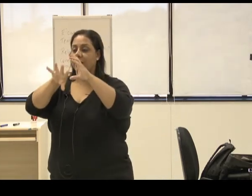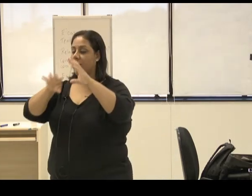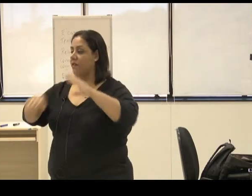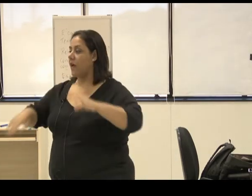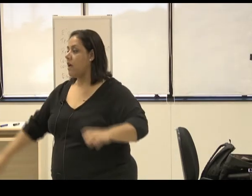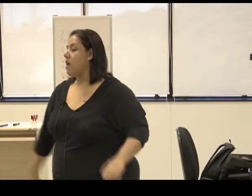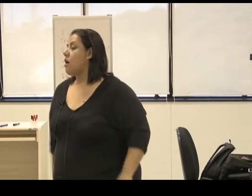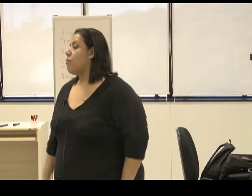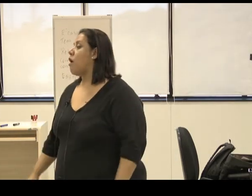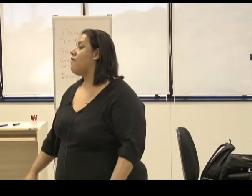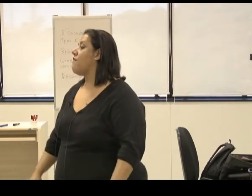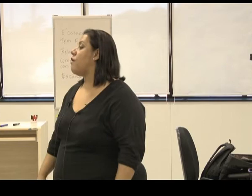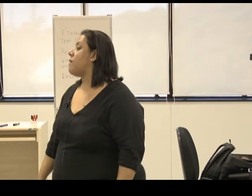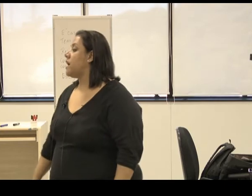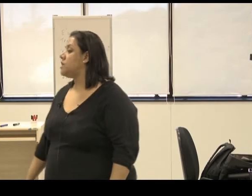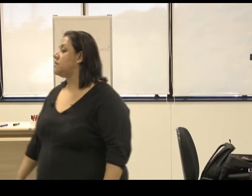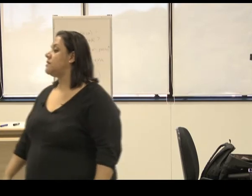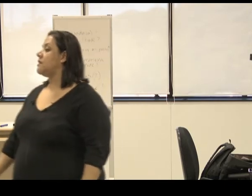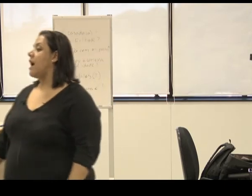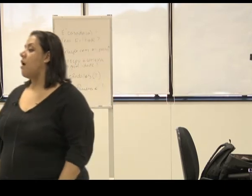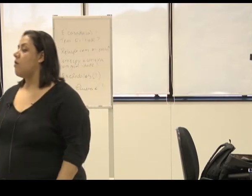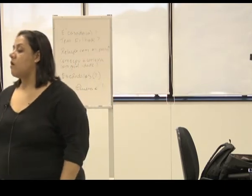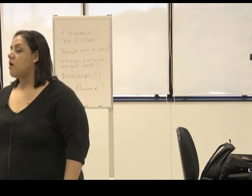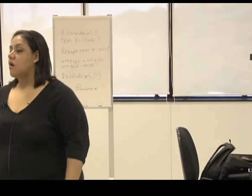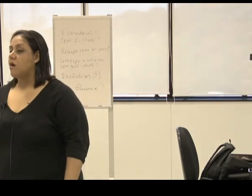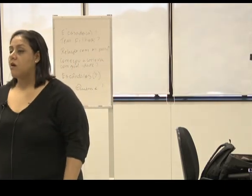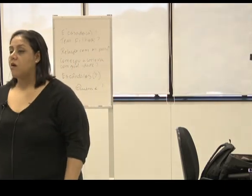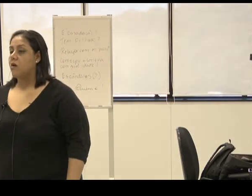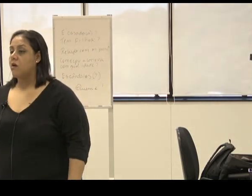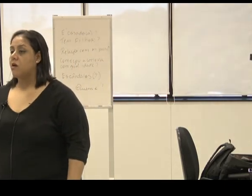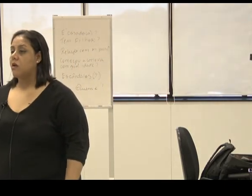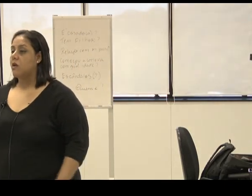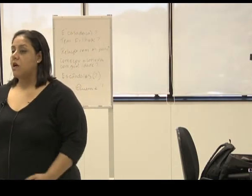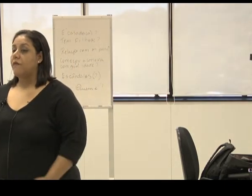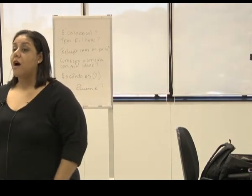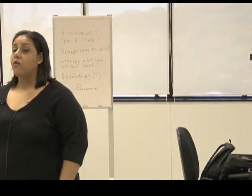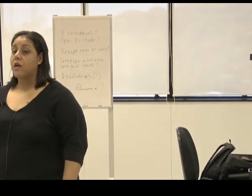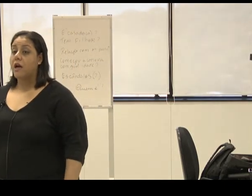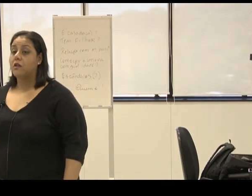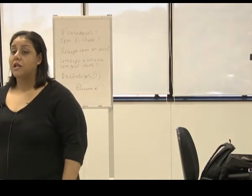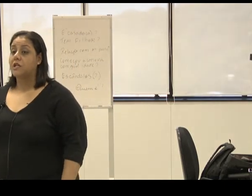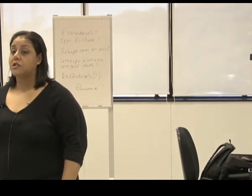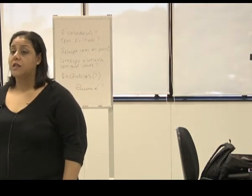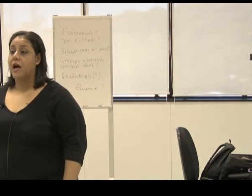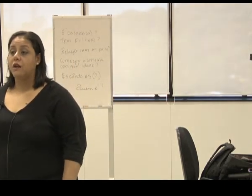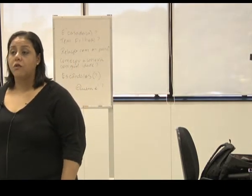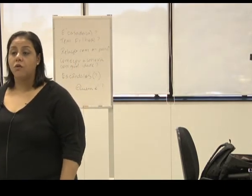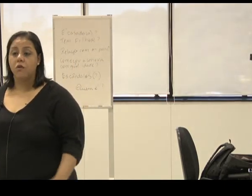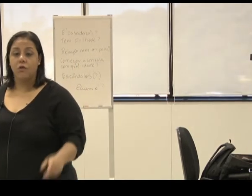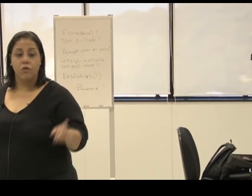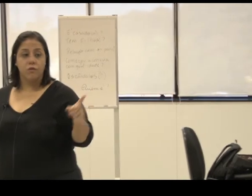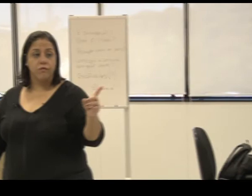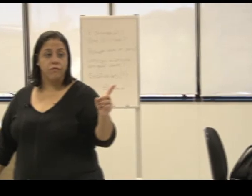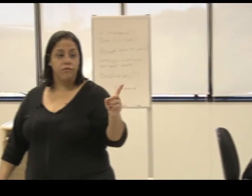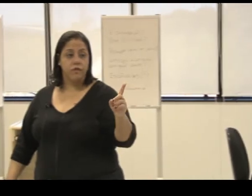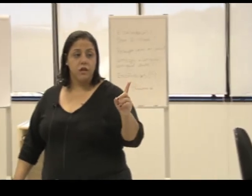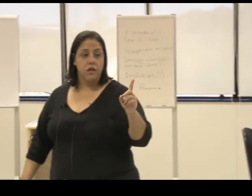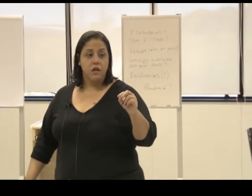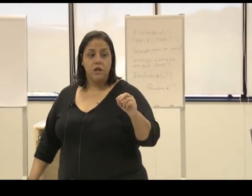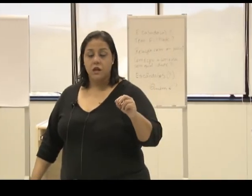Tá? Provavelmente esse sinal... Não, a gente está no... A gente